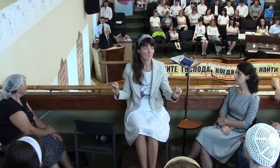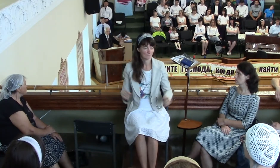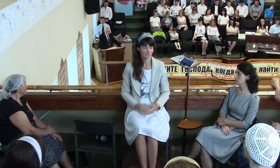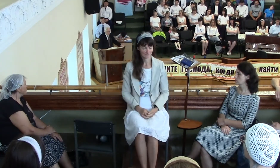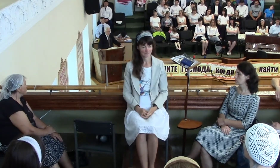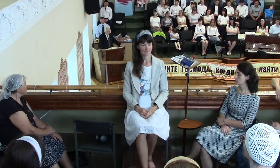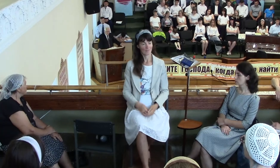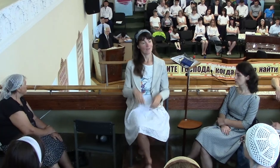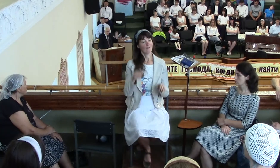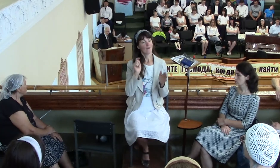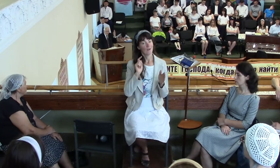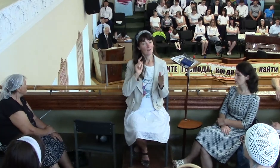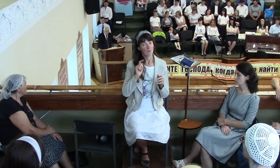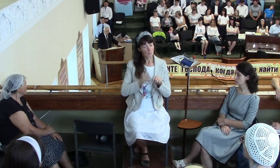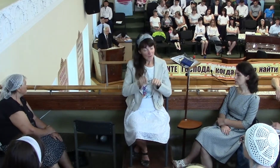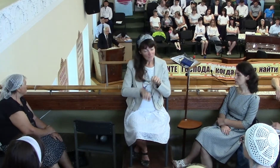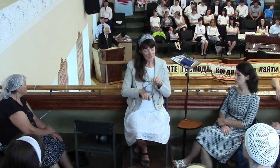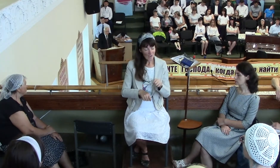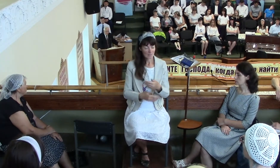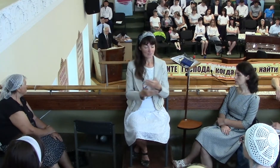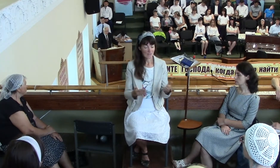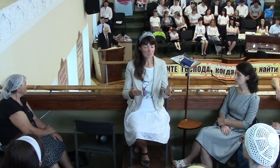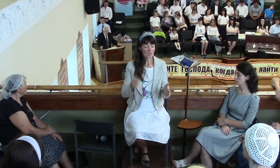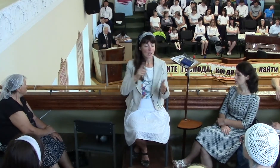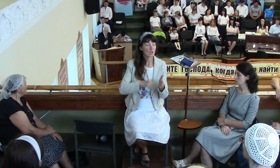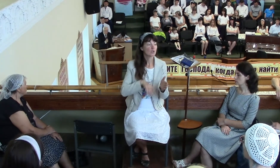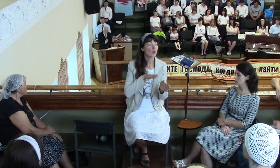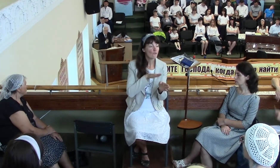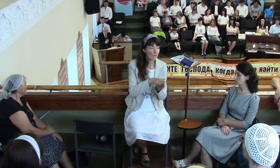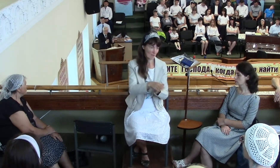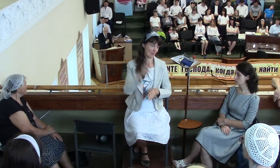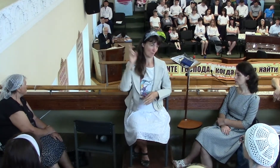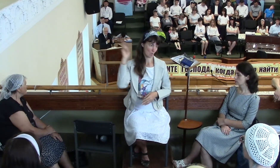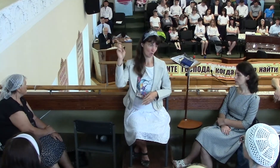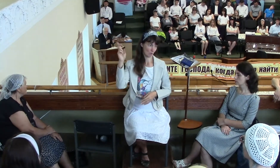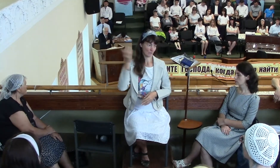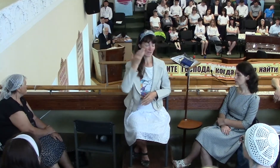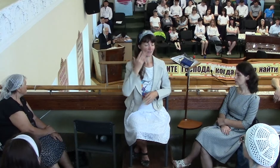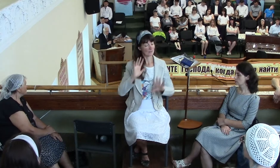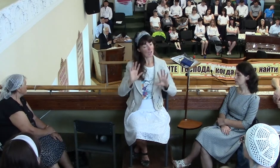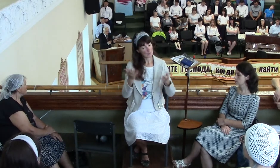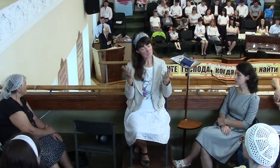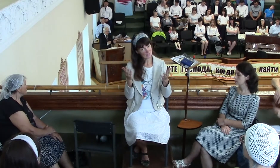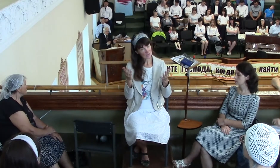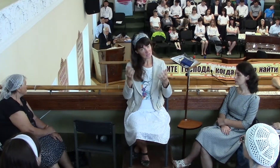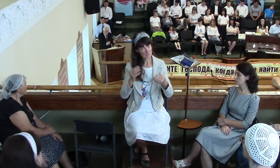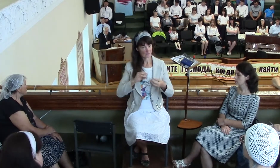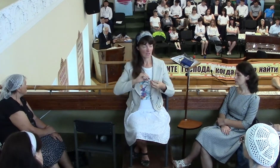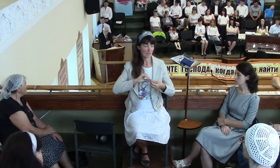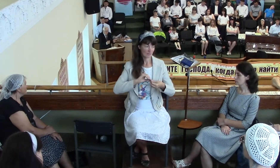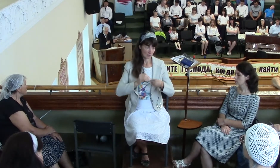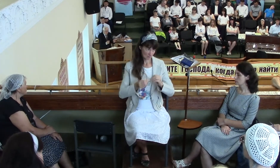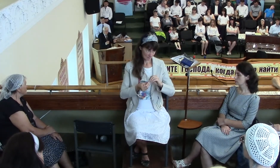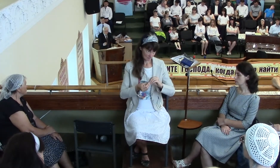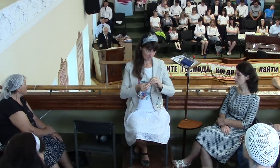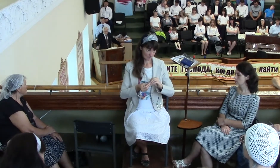доверие Богу, наше упование на Бога. Когда обстоятельства на нас не влияют.